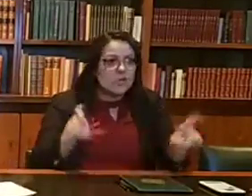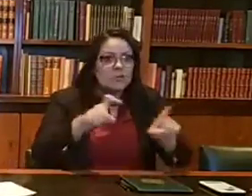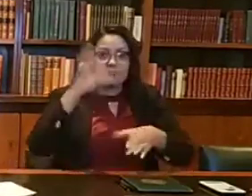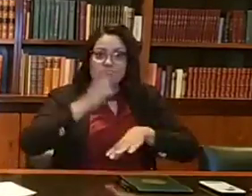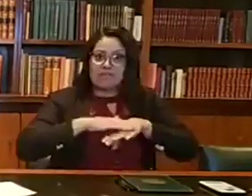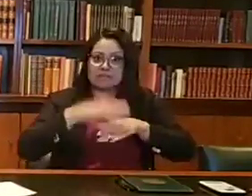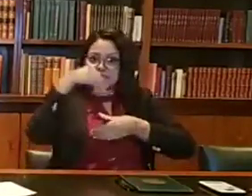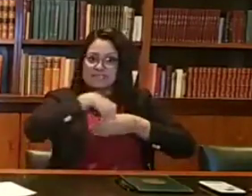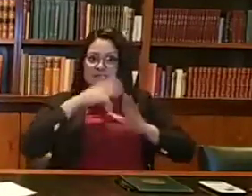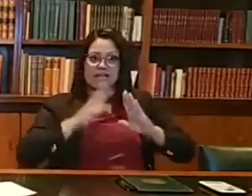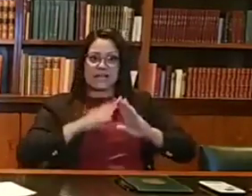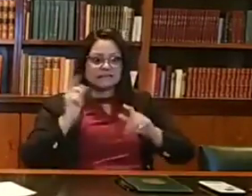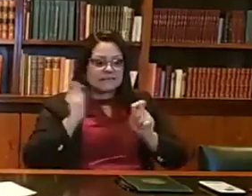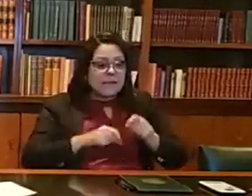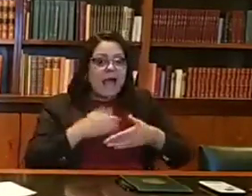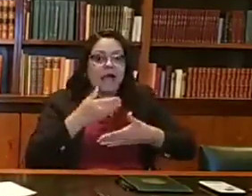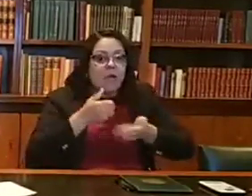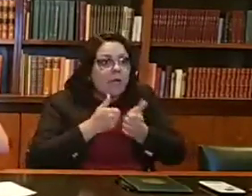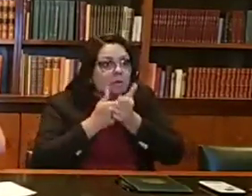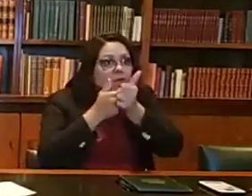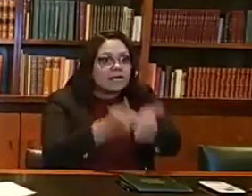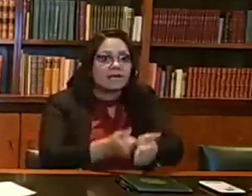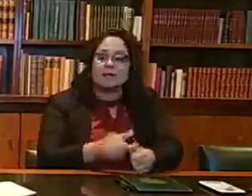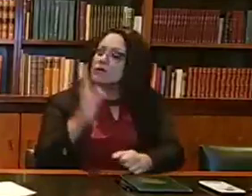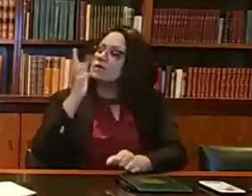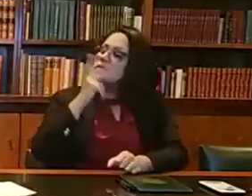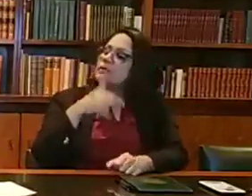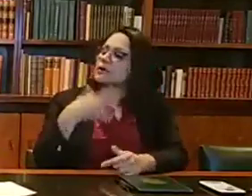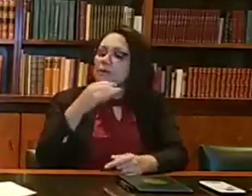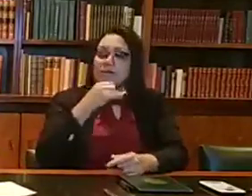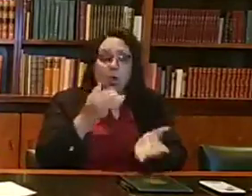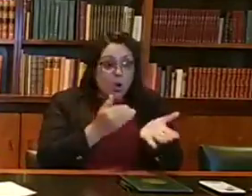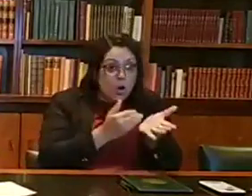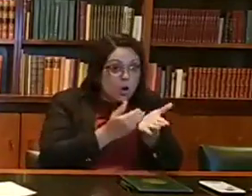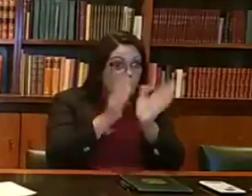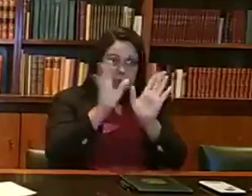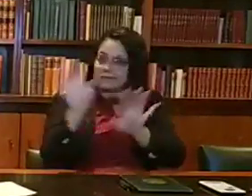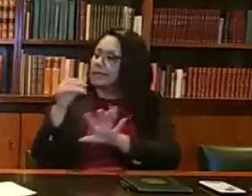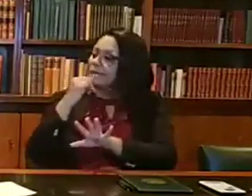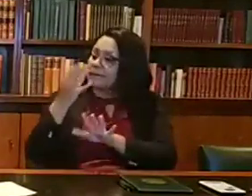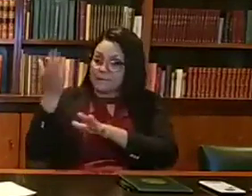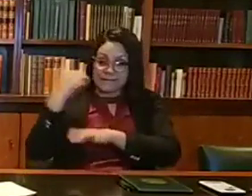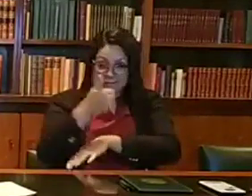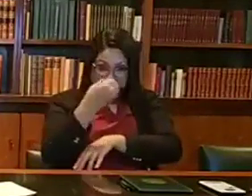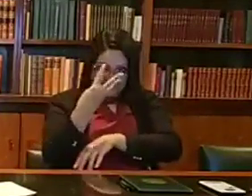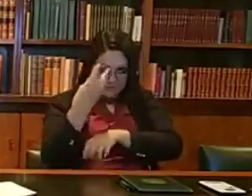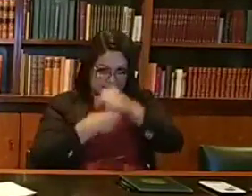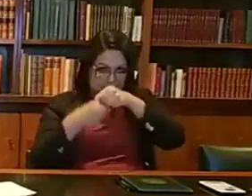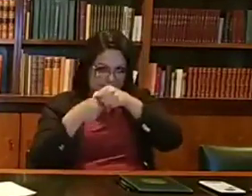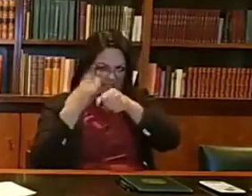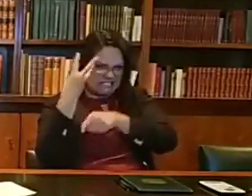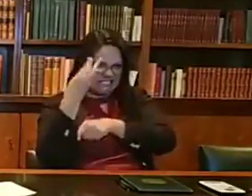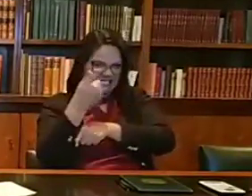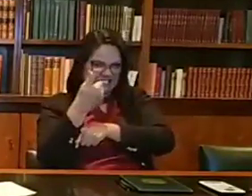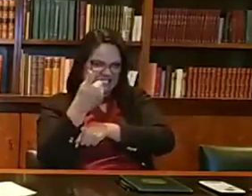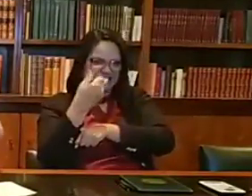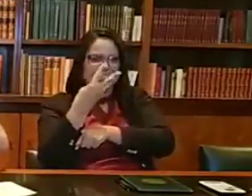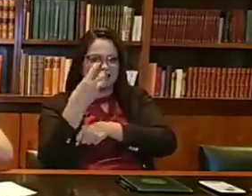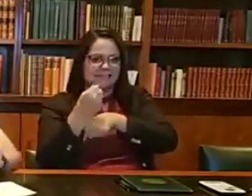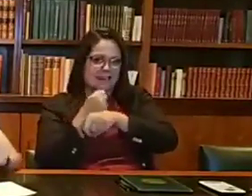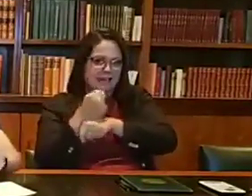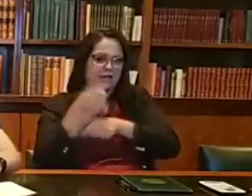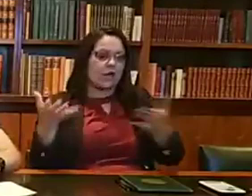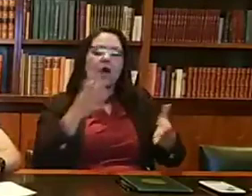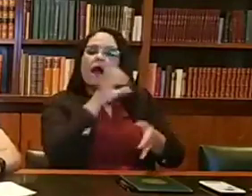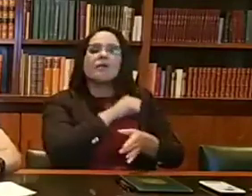casa. Tá reduzindo quanto tempo aí para até você conseguir a licença? Da primeira vez que você pega uma folha de papel até a